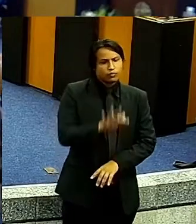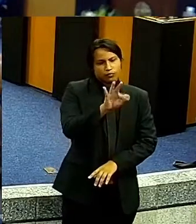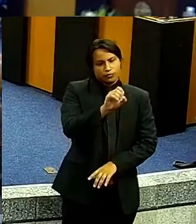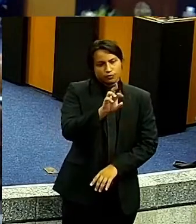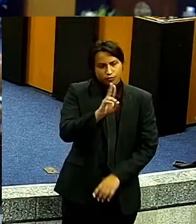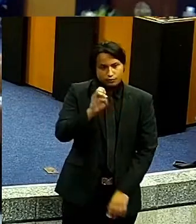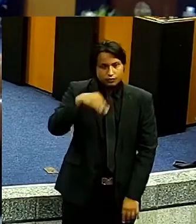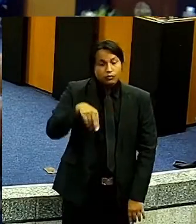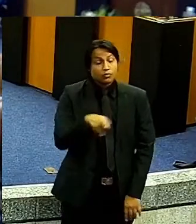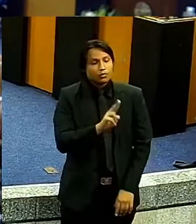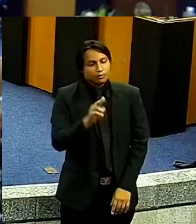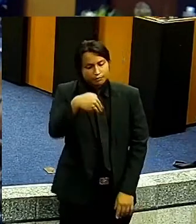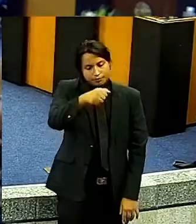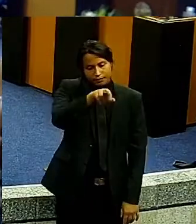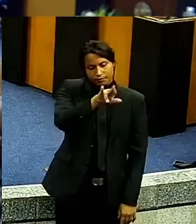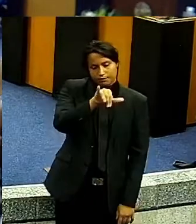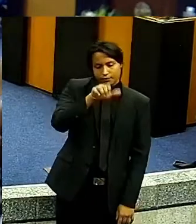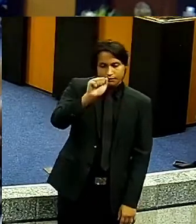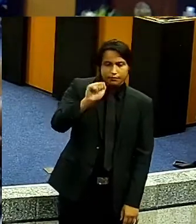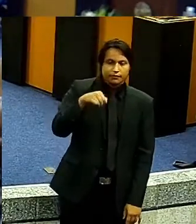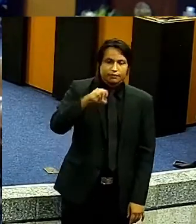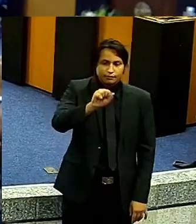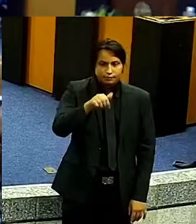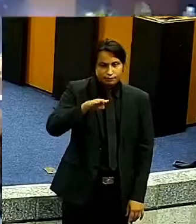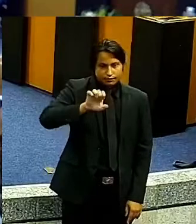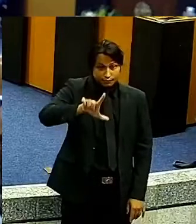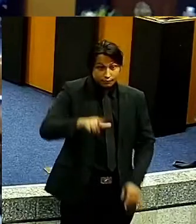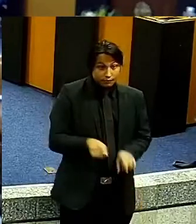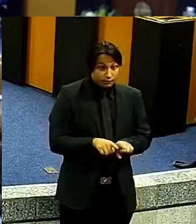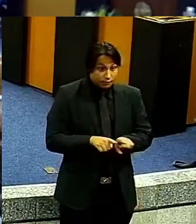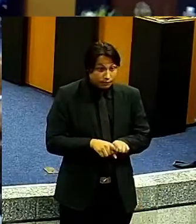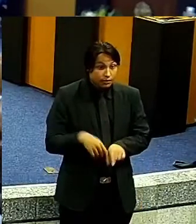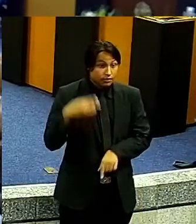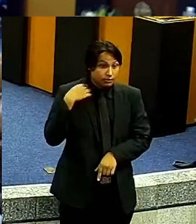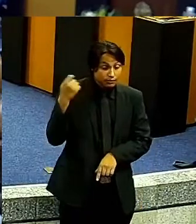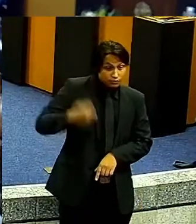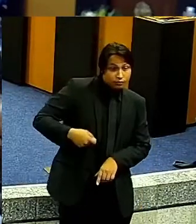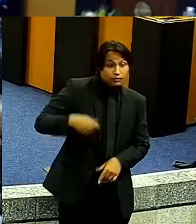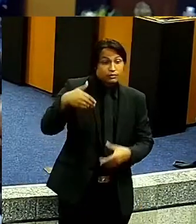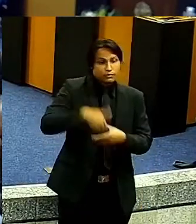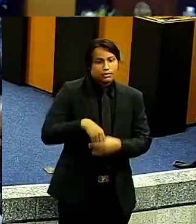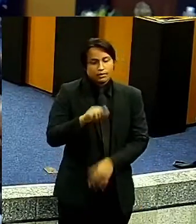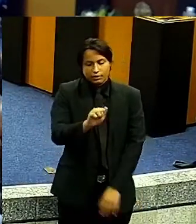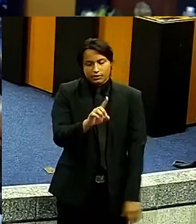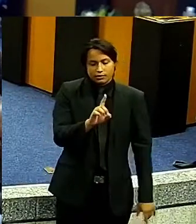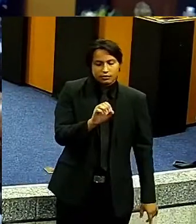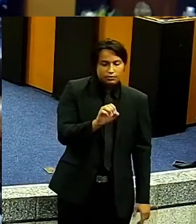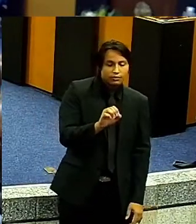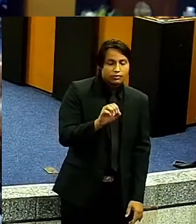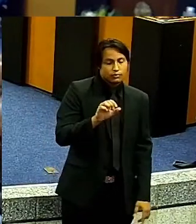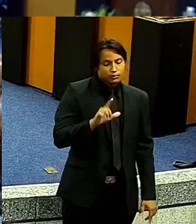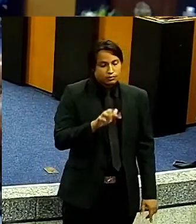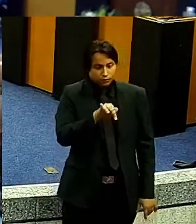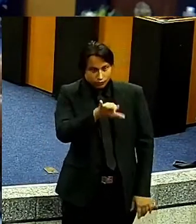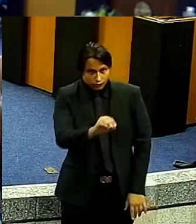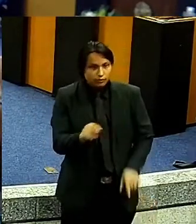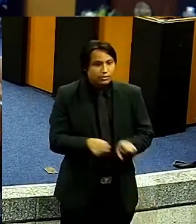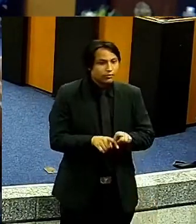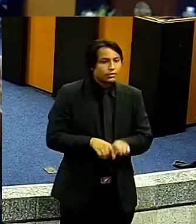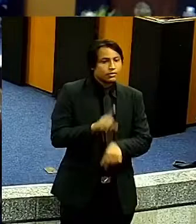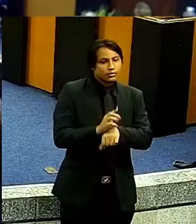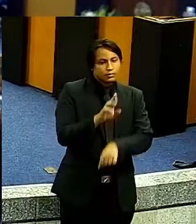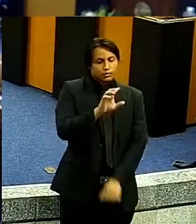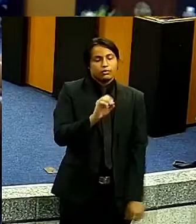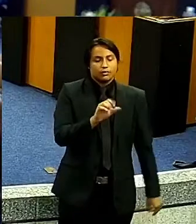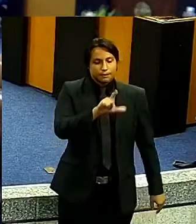a juíza Maria Isabel Padilha os juízes eleitorais Dr Adolfo Pires da Fonseca Neto de